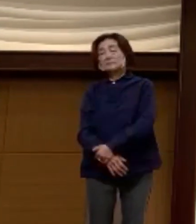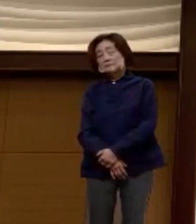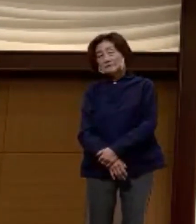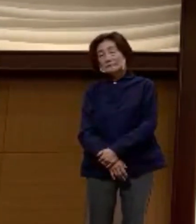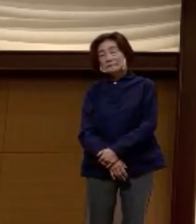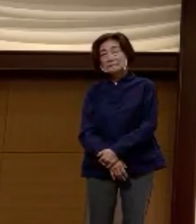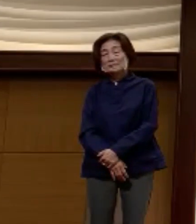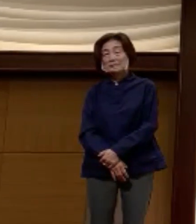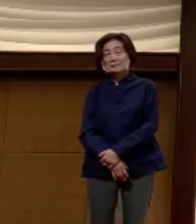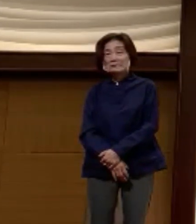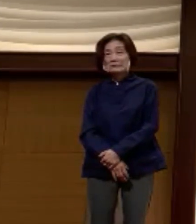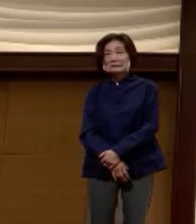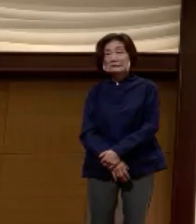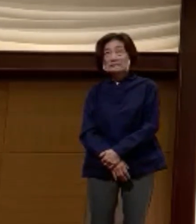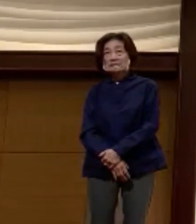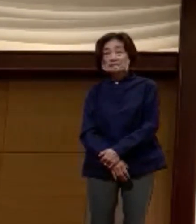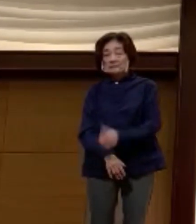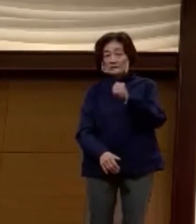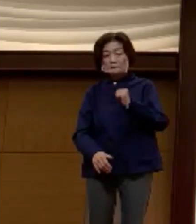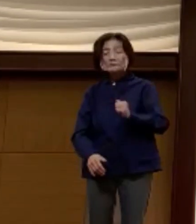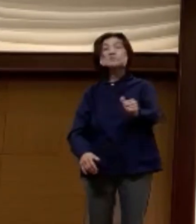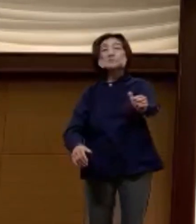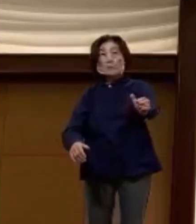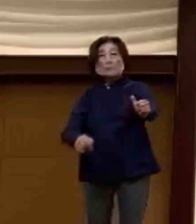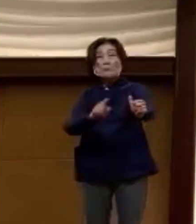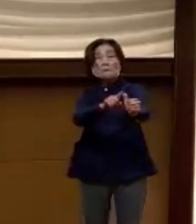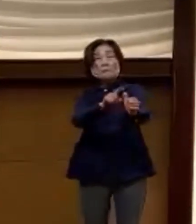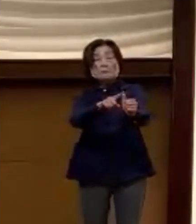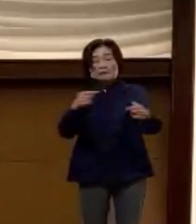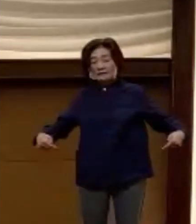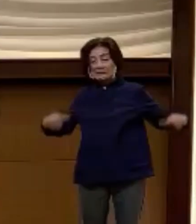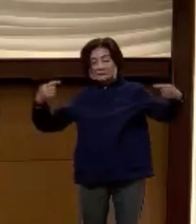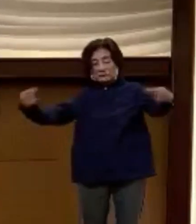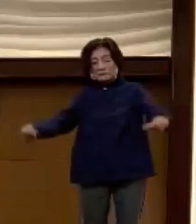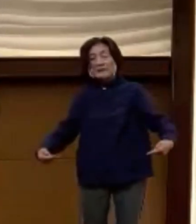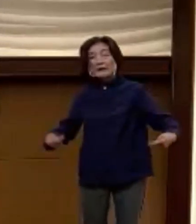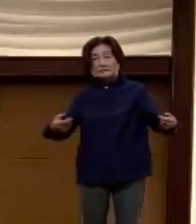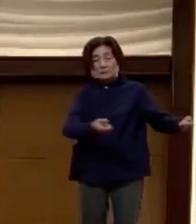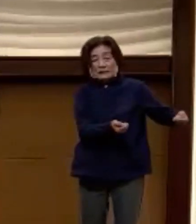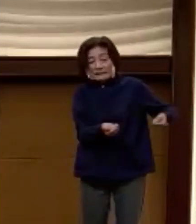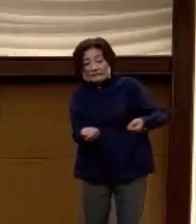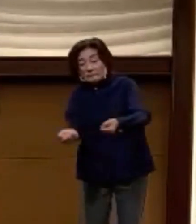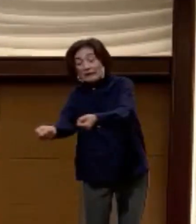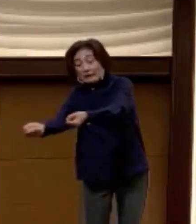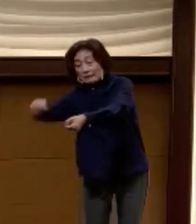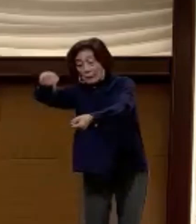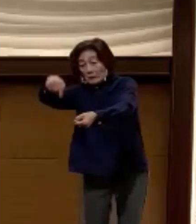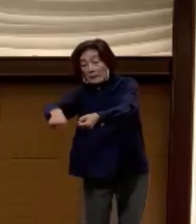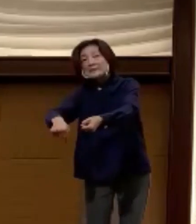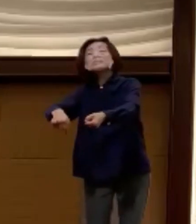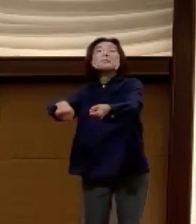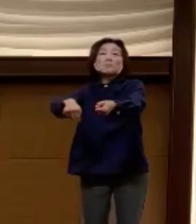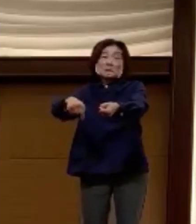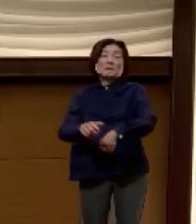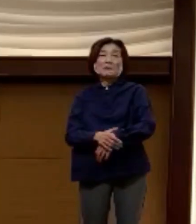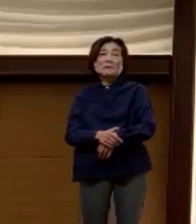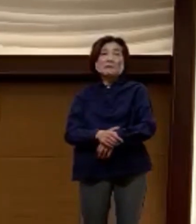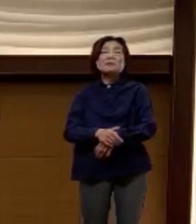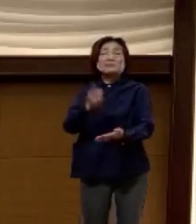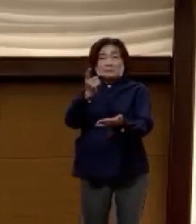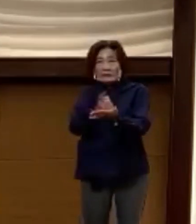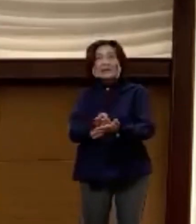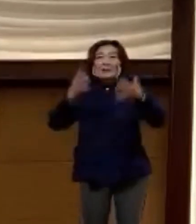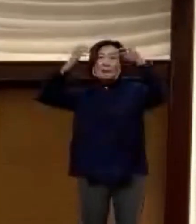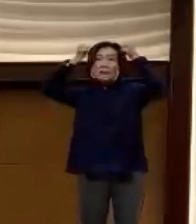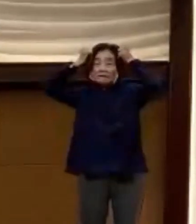私はここに来た息子に車椅子を 引いてもらってここへ来たことだ